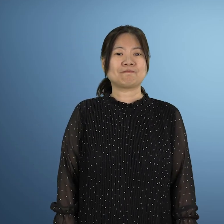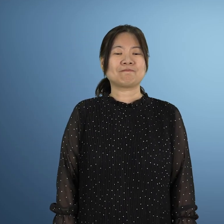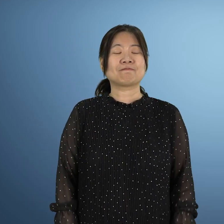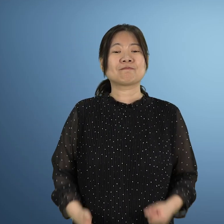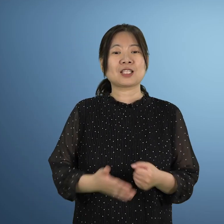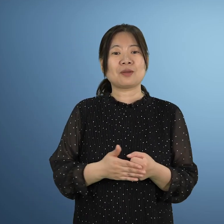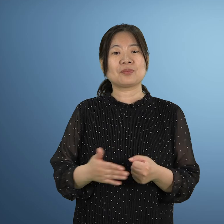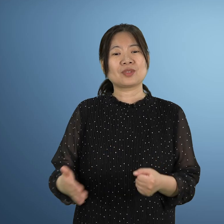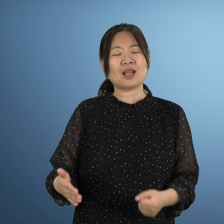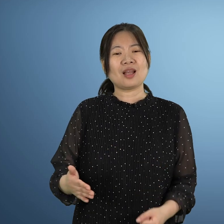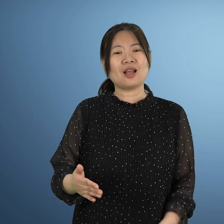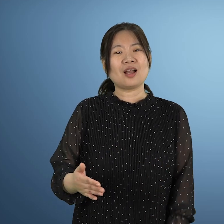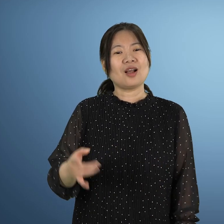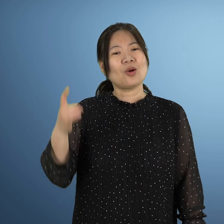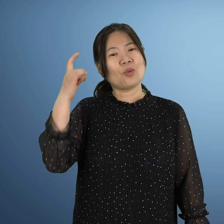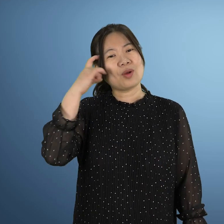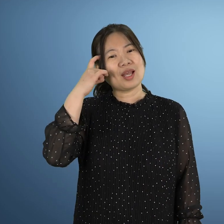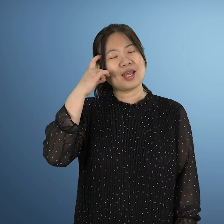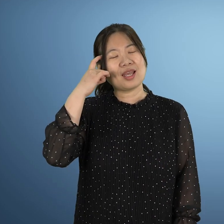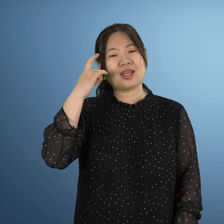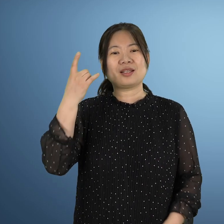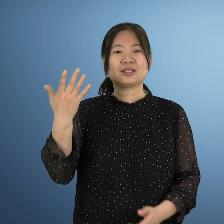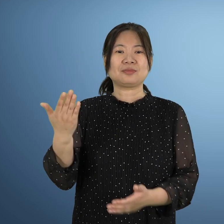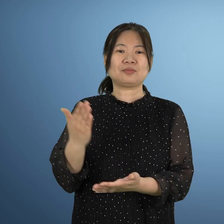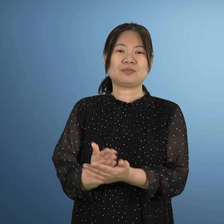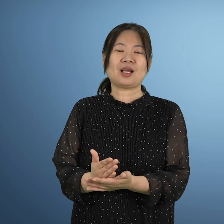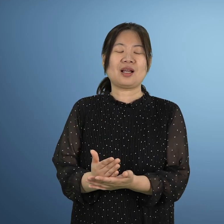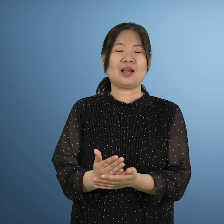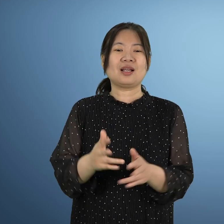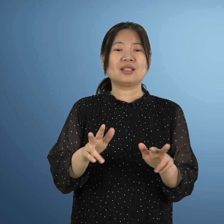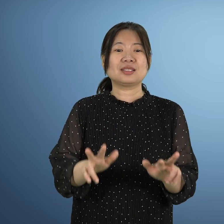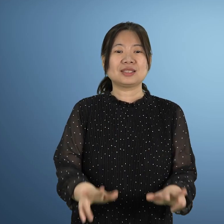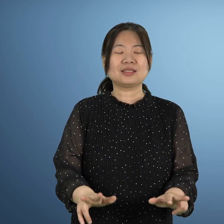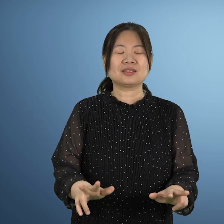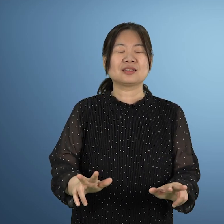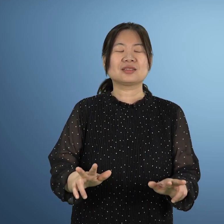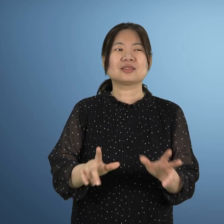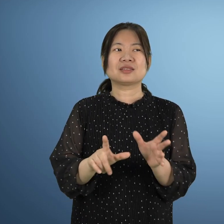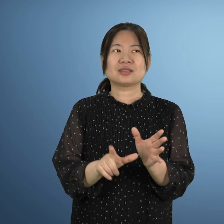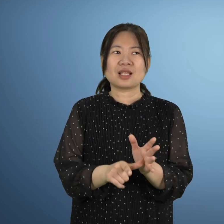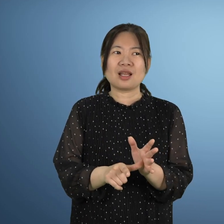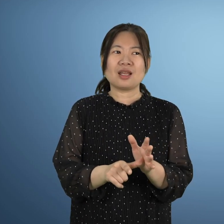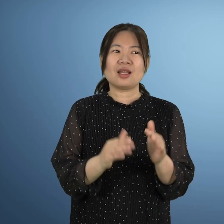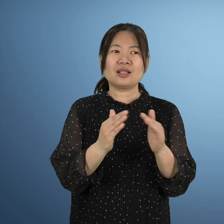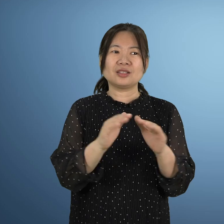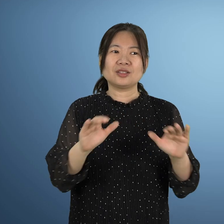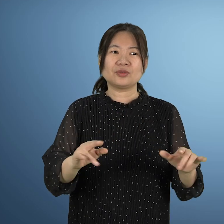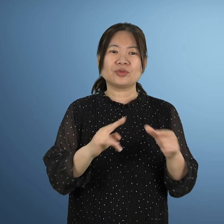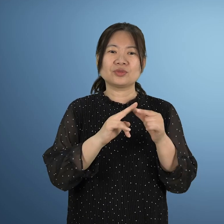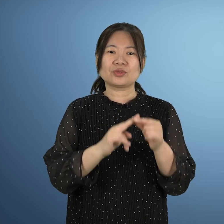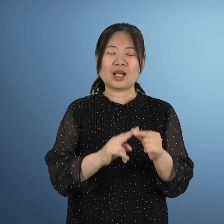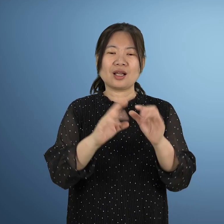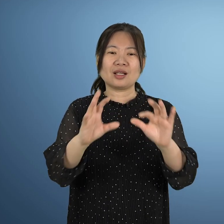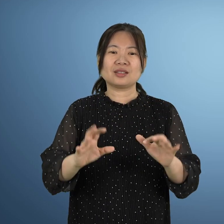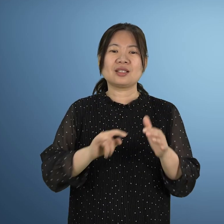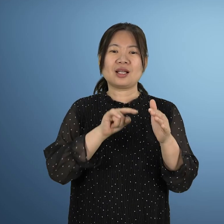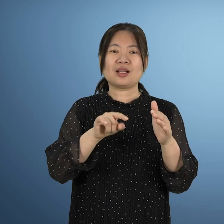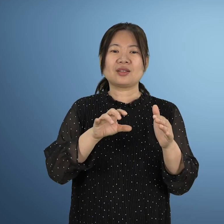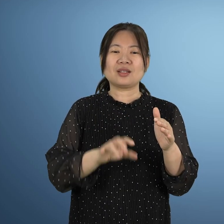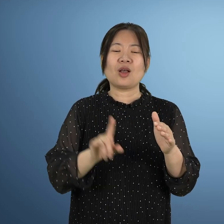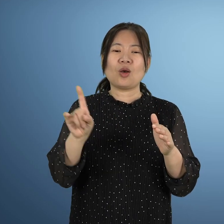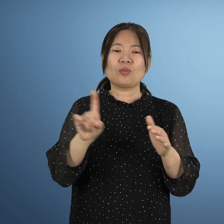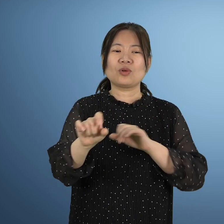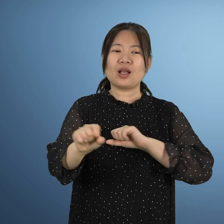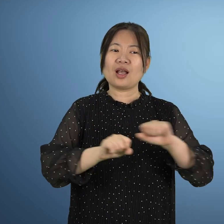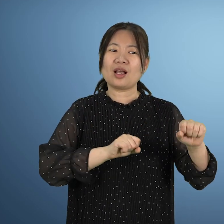그래서 우리는 why라는 질문보다는 지금은 이때 우리는 이웃과 세상 속에서 무엇을